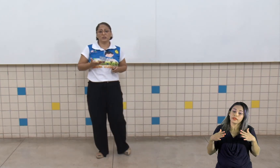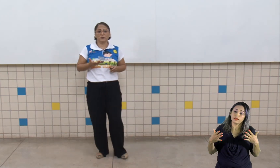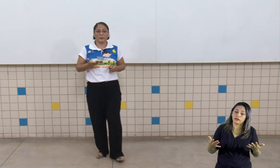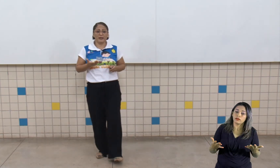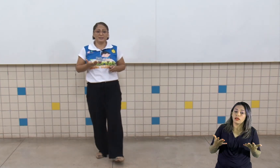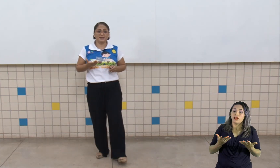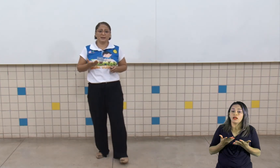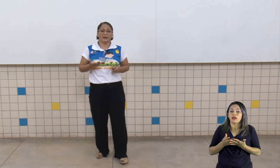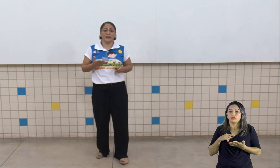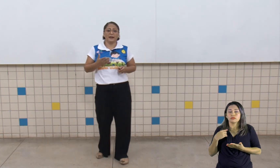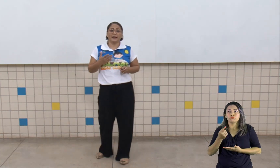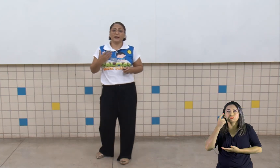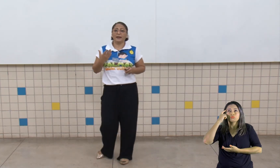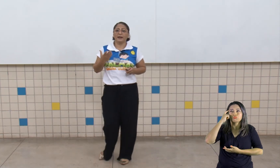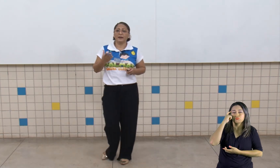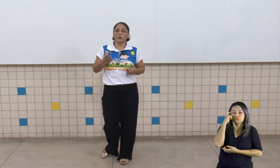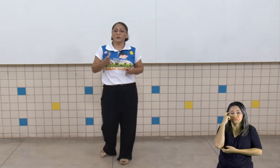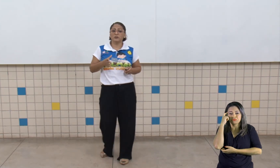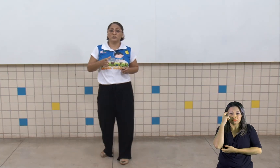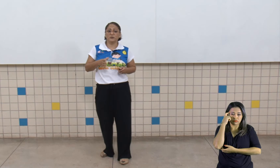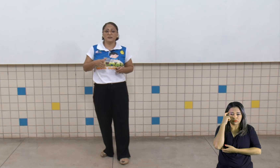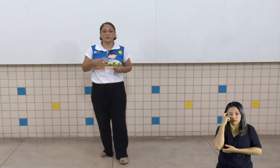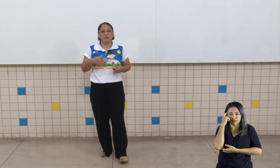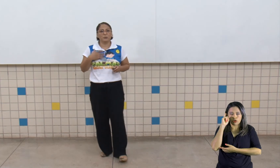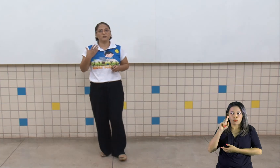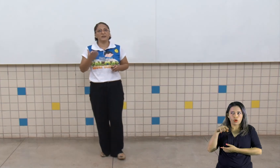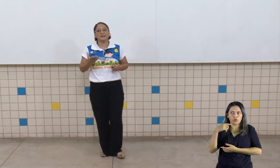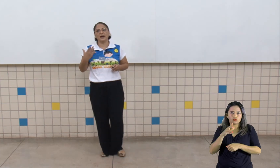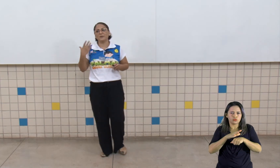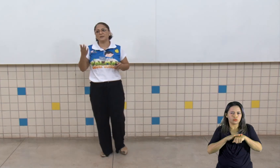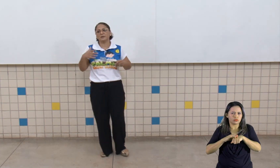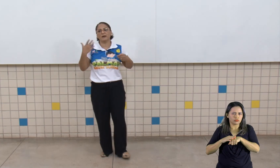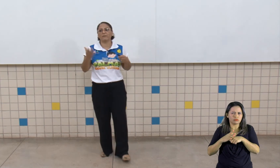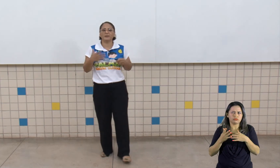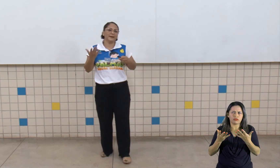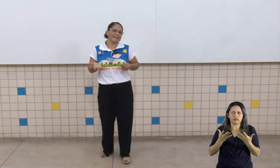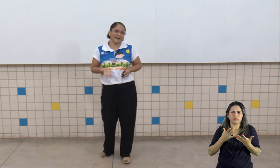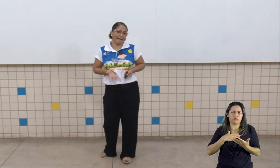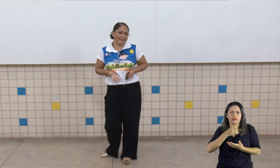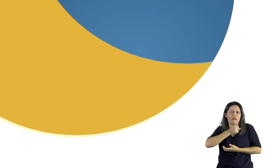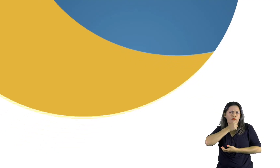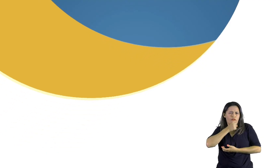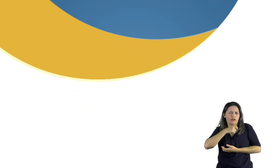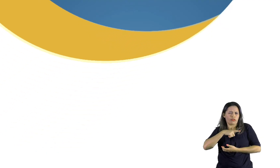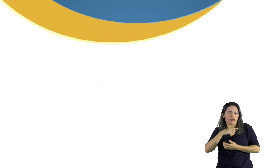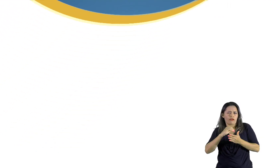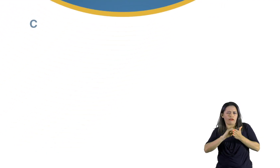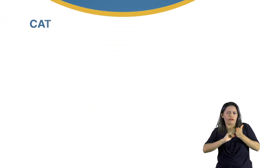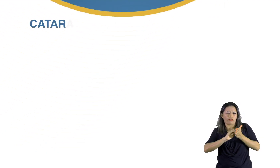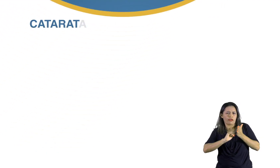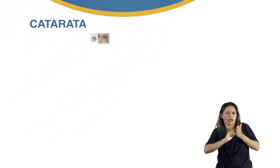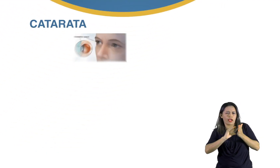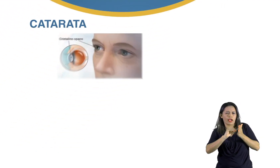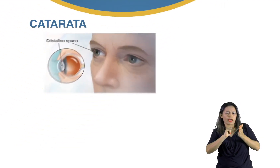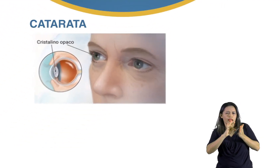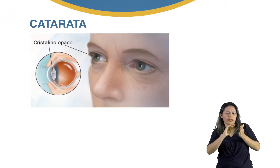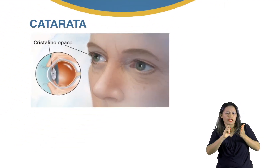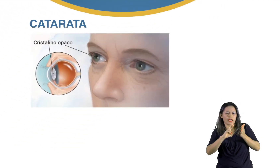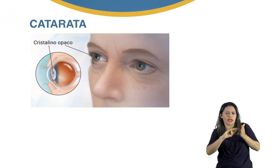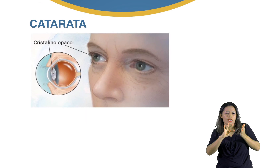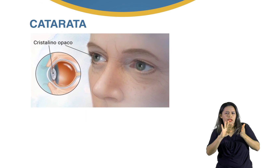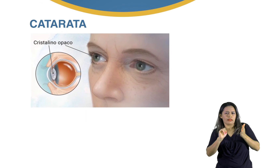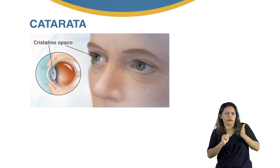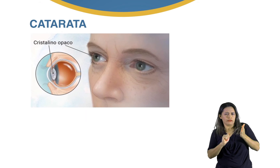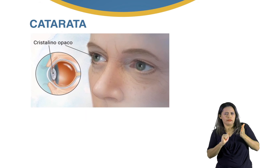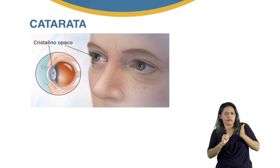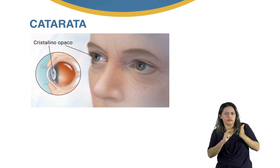quando a gente pensa em algumas outras doenças, a gente pode falar assim, mas a minha avó tem catarata. Então a